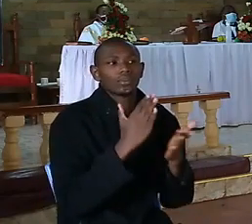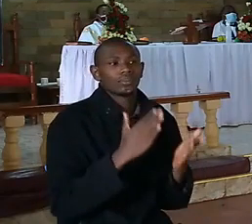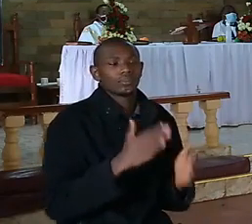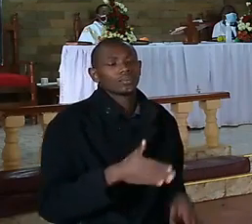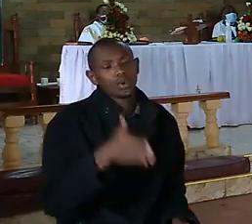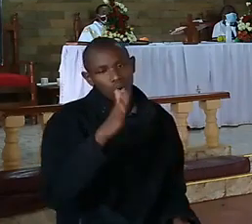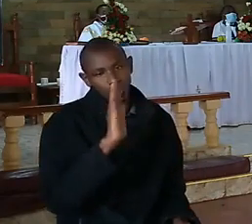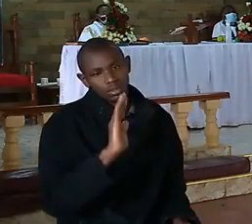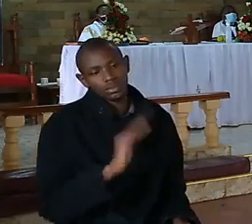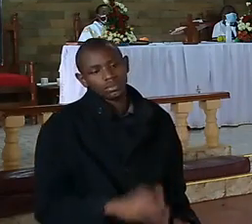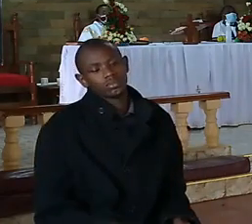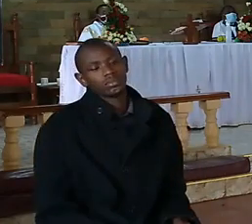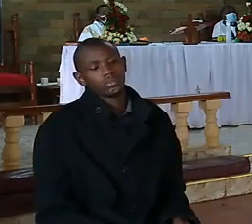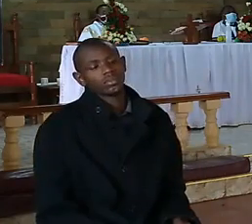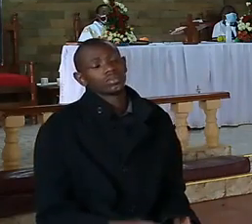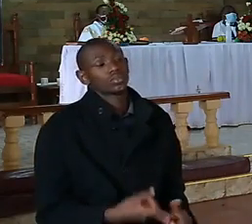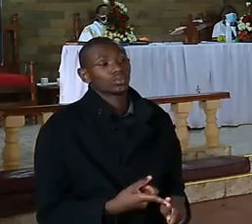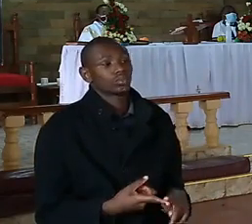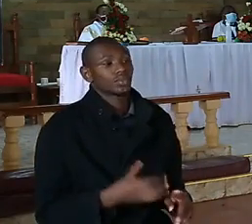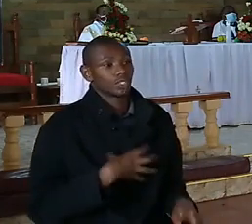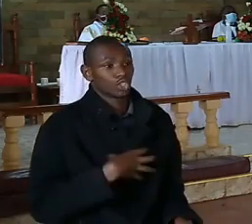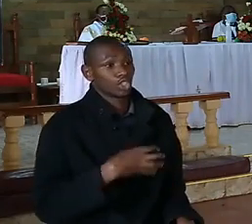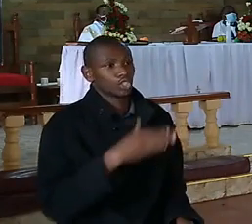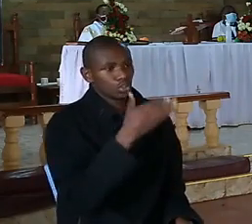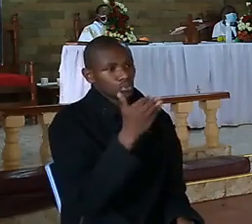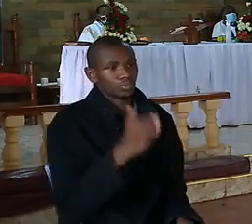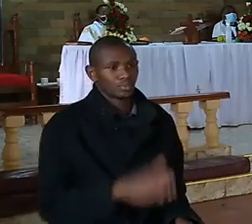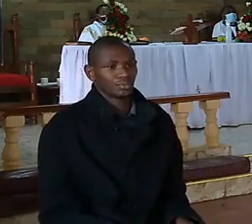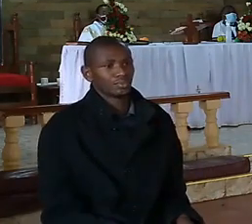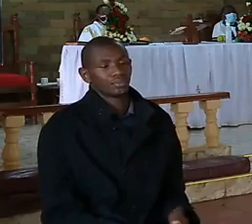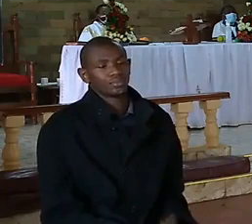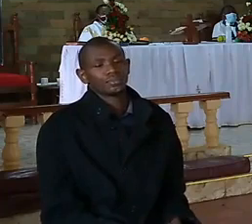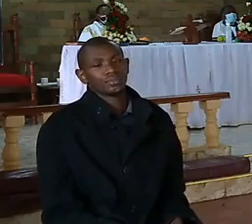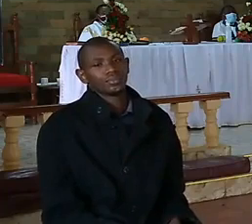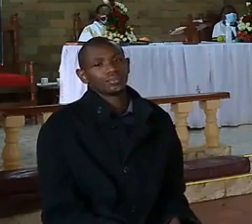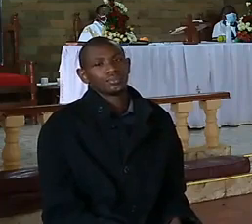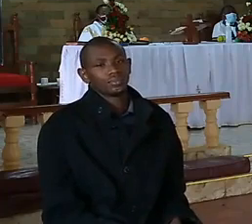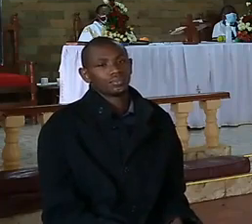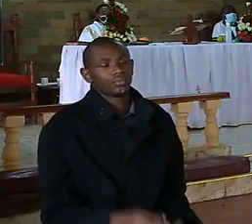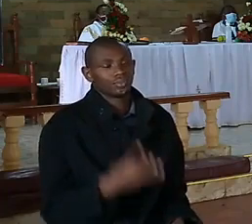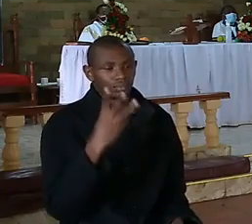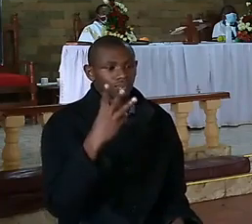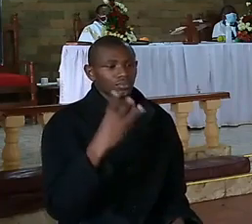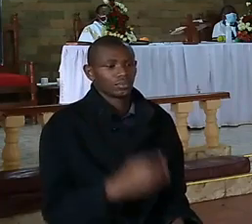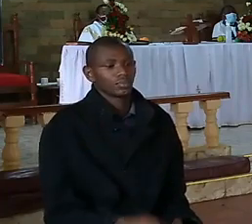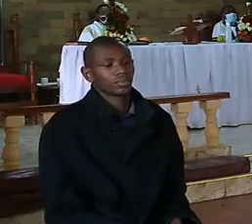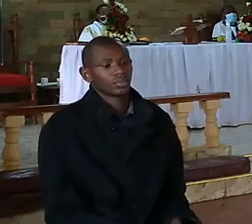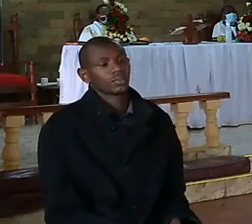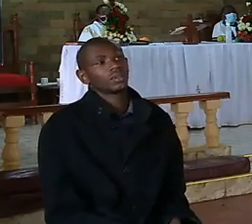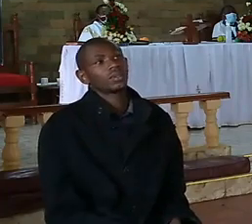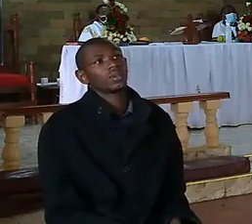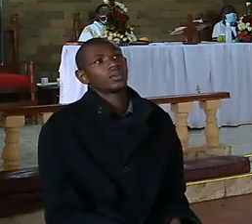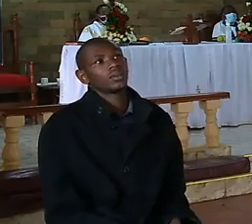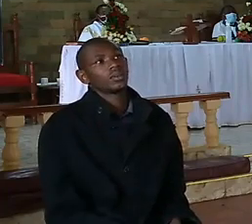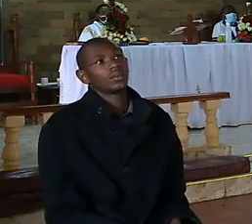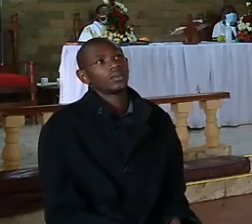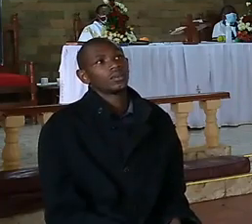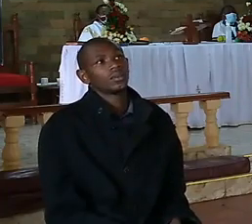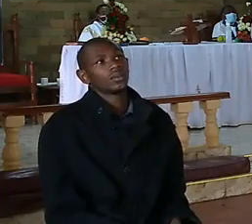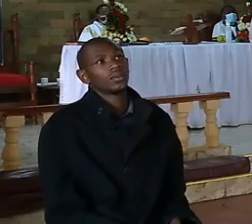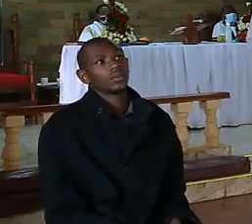ngai gũkinyĩra andũ ake na mahonokie maũndũ-inĩ marĩa maragerera ũndũ wa gatatũ gũtirĩ hĩndĩ tũkoragwo atĩ